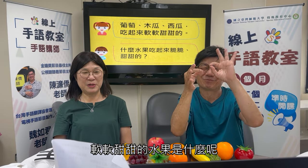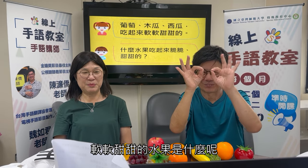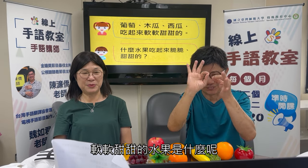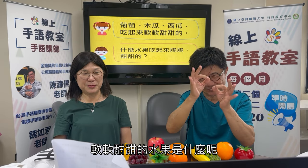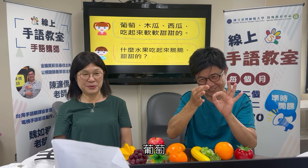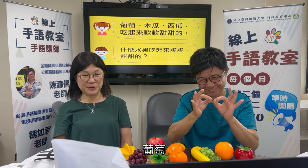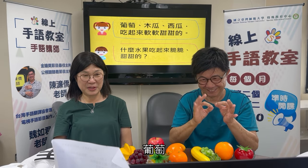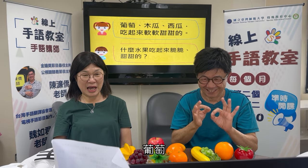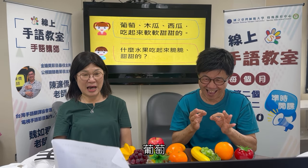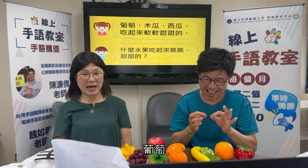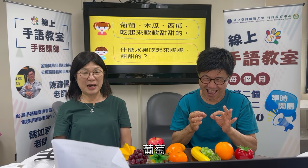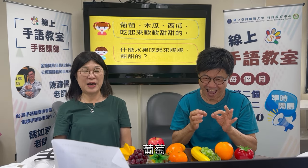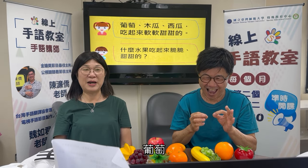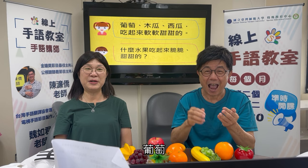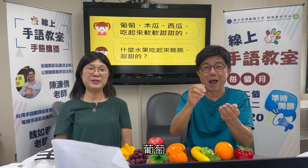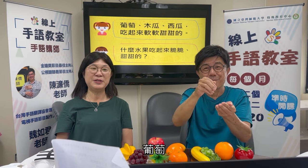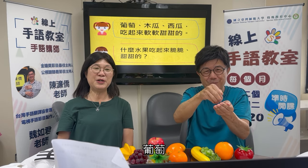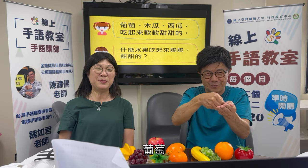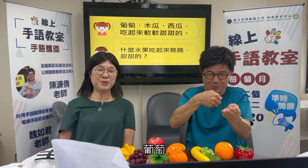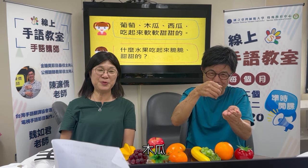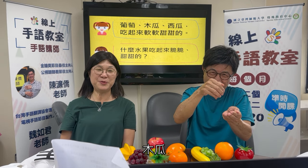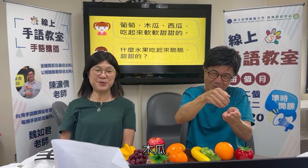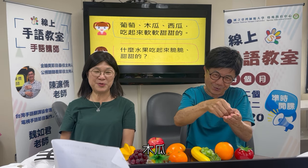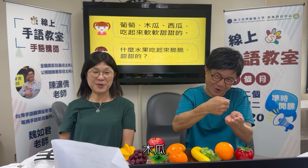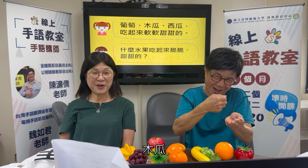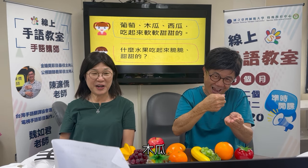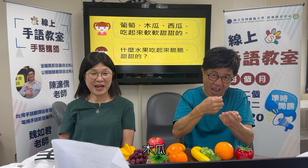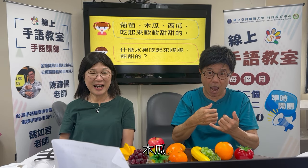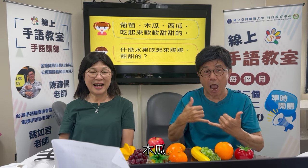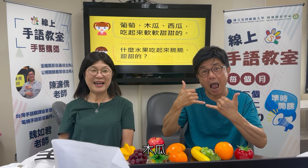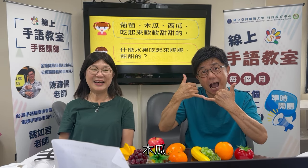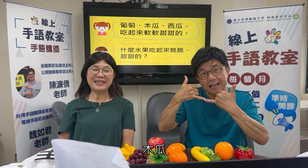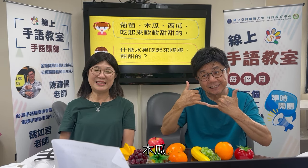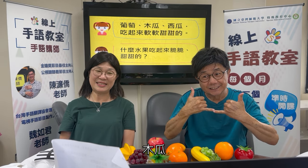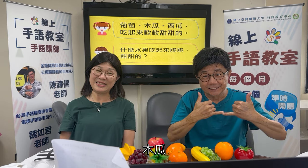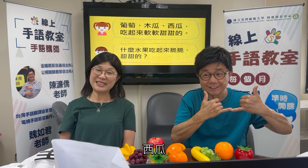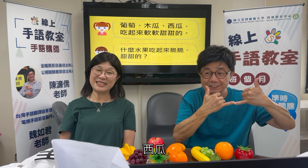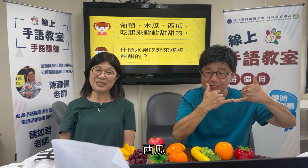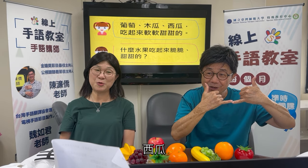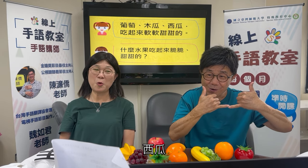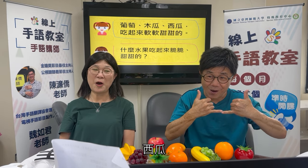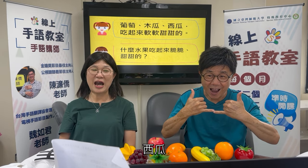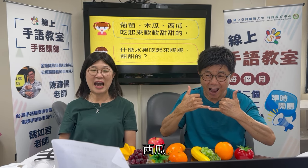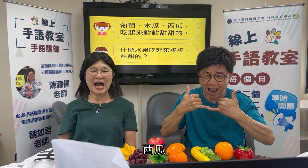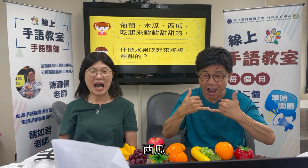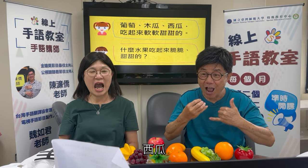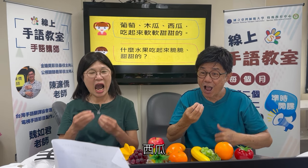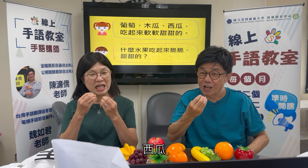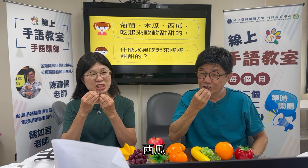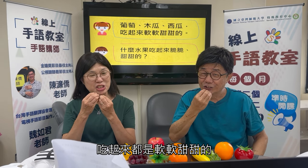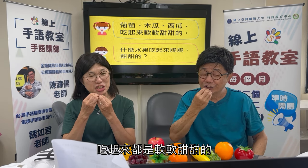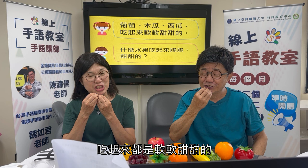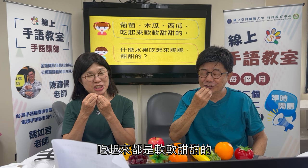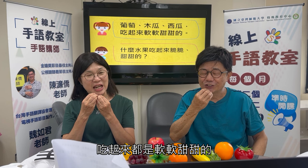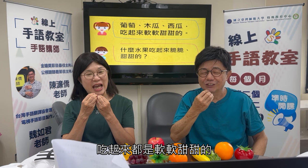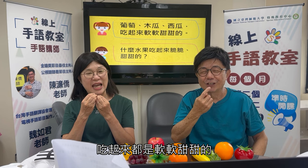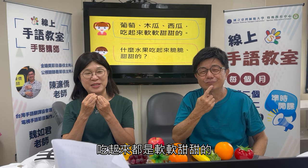葡萄、木瓜、西瓜，吃起来都